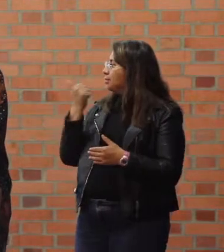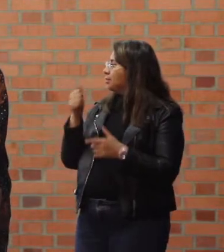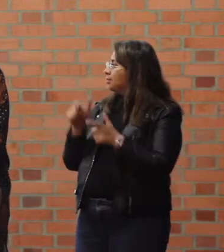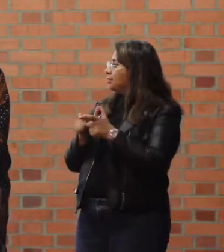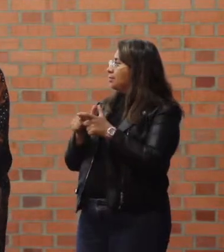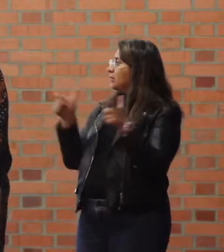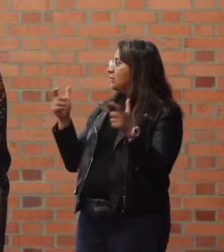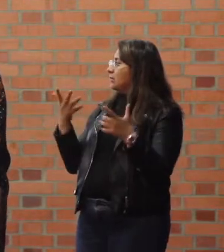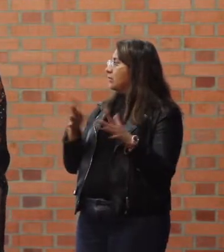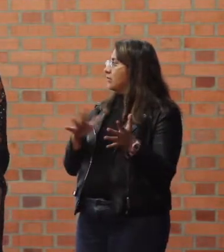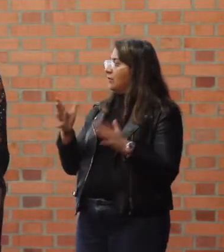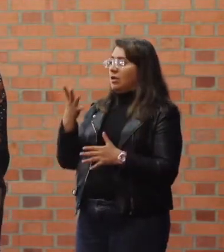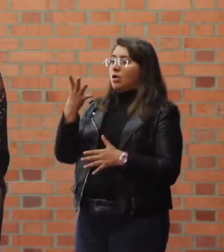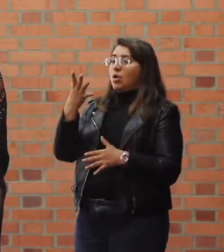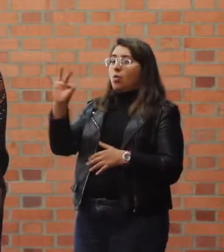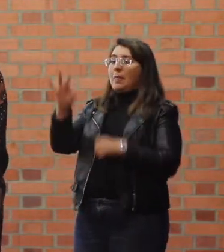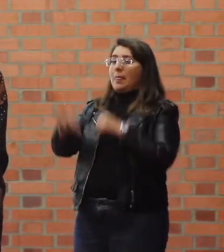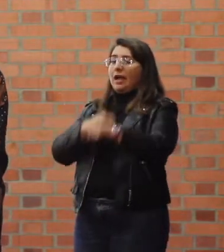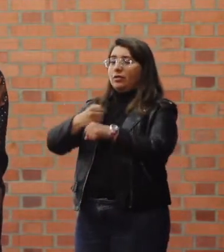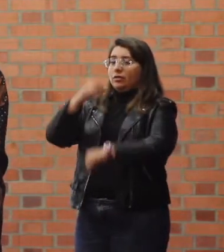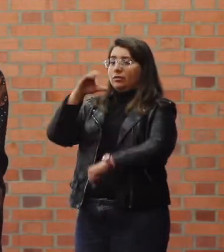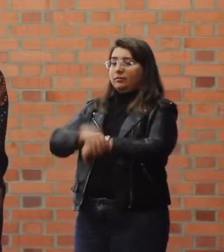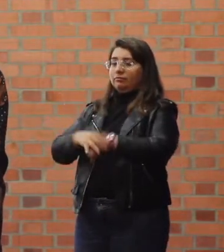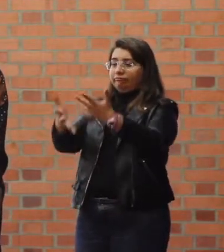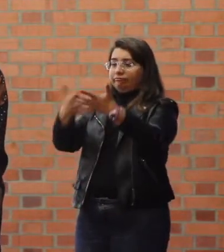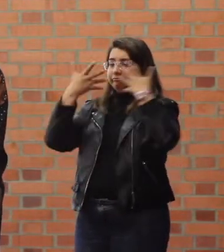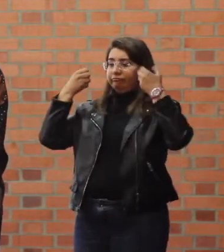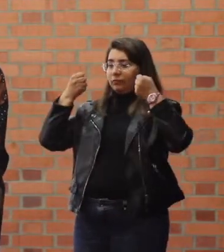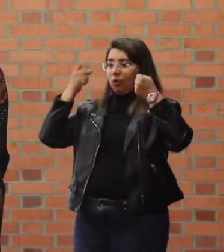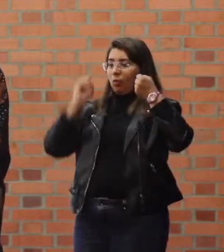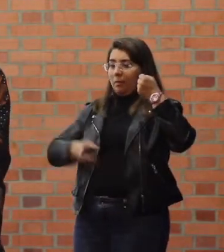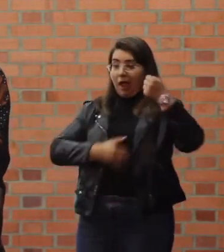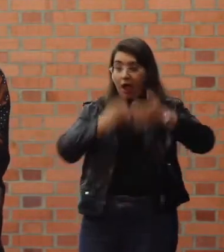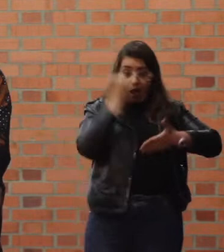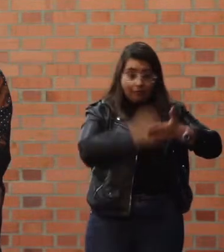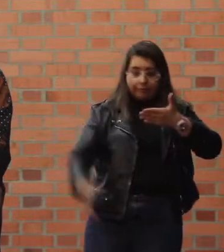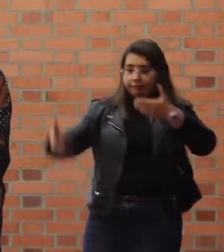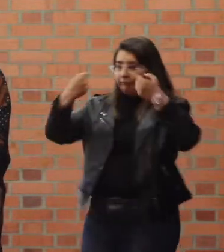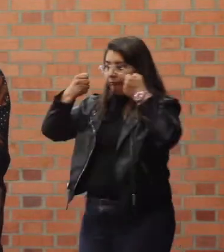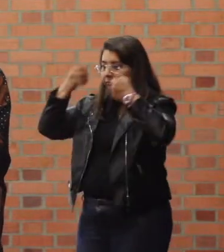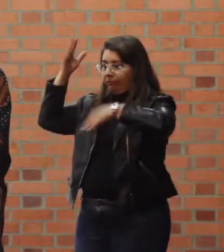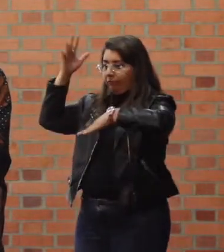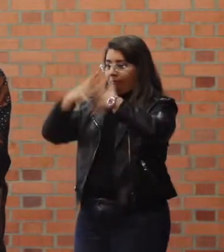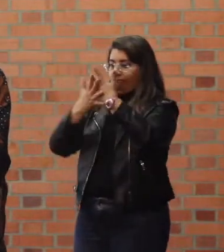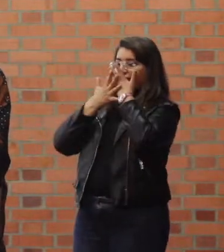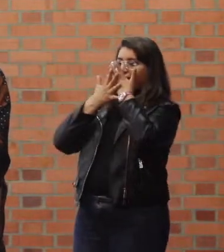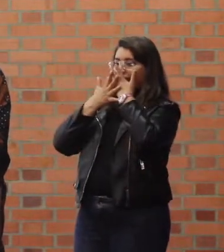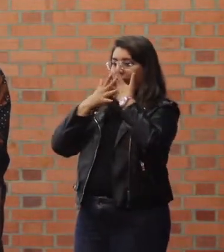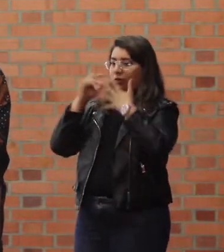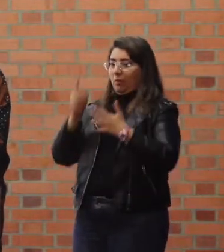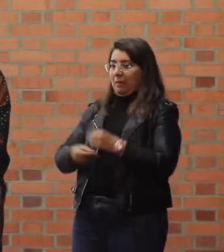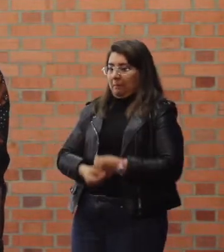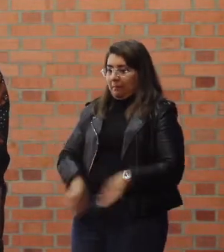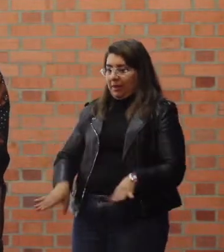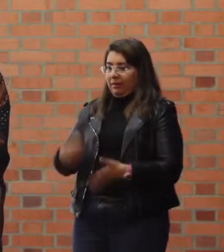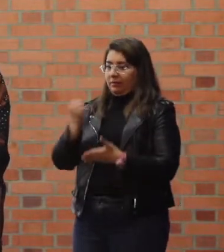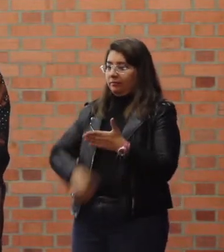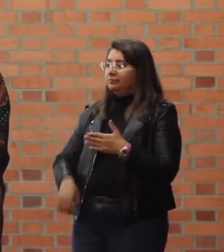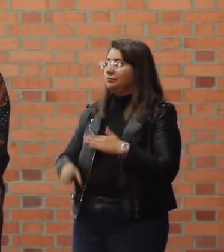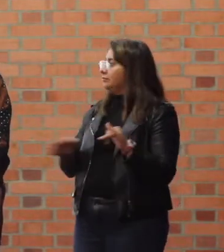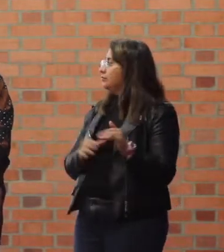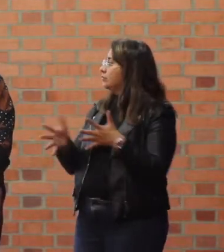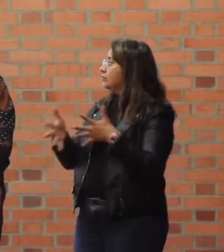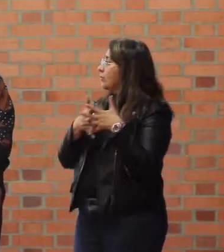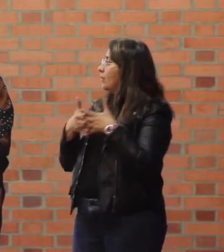condenas de hasta 50 años de cárcel por haberse hecho un aborto o por haber tenido una pérdida en el embarazo y en Estados Unidos